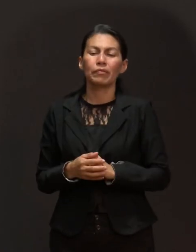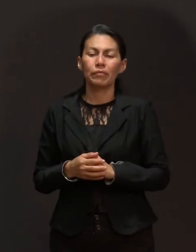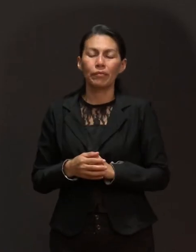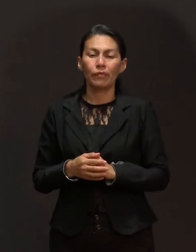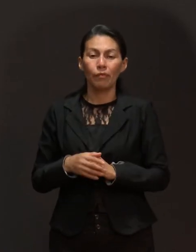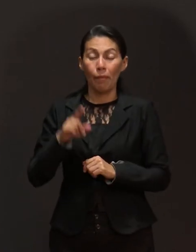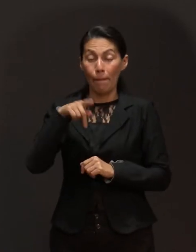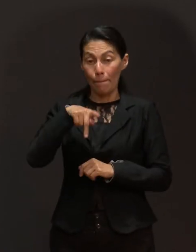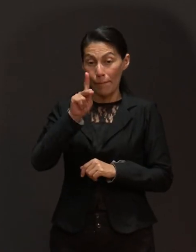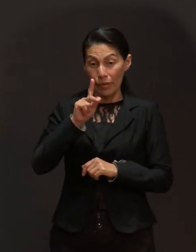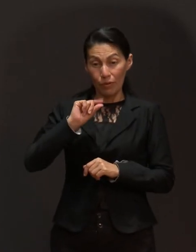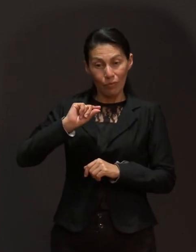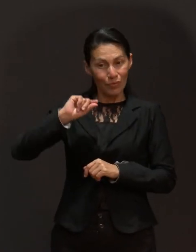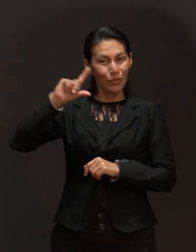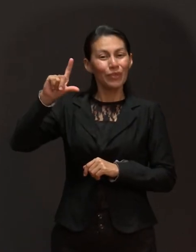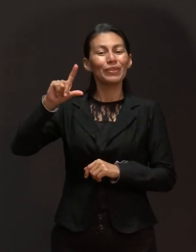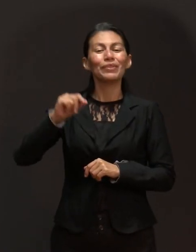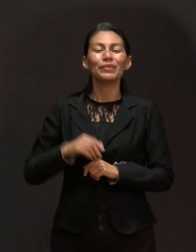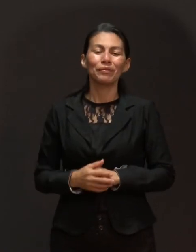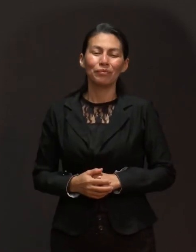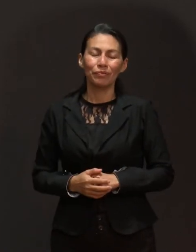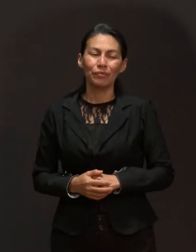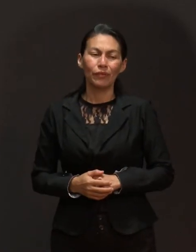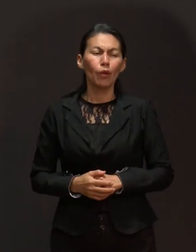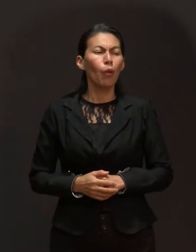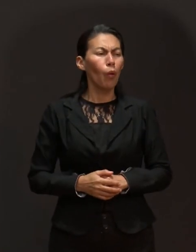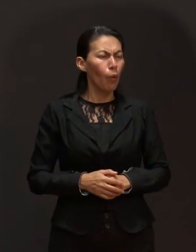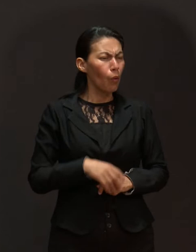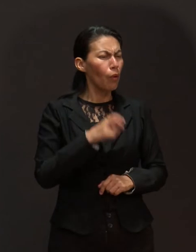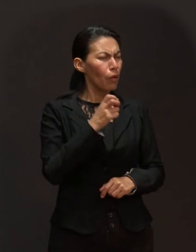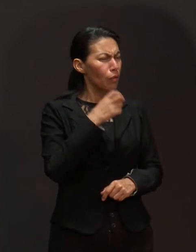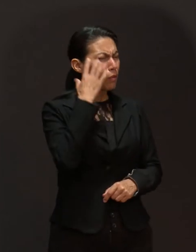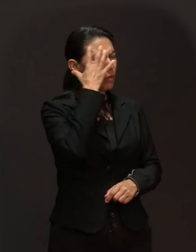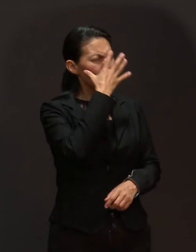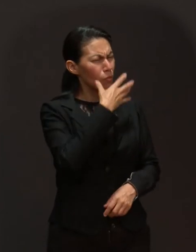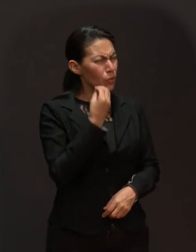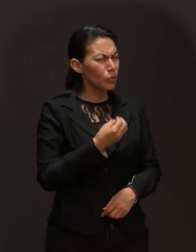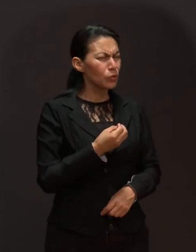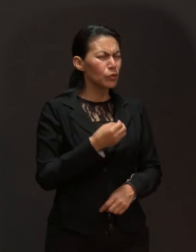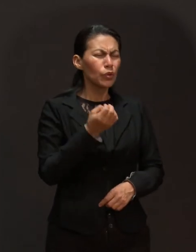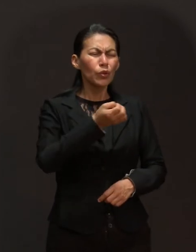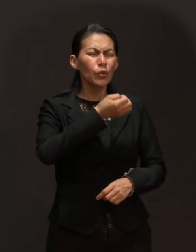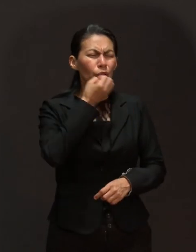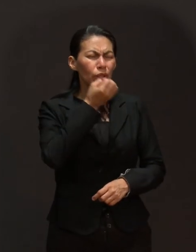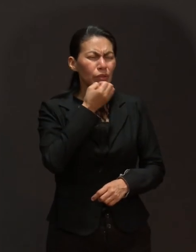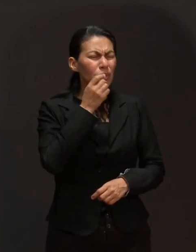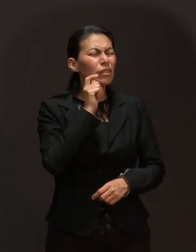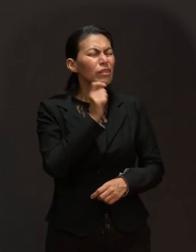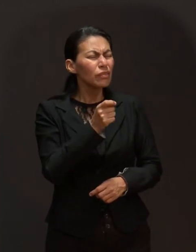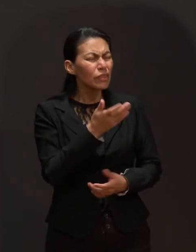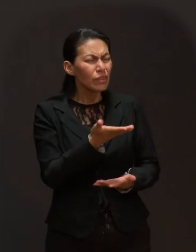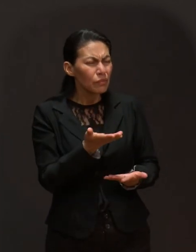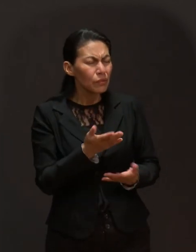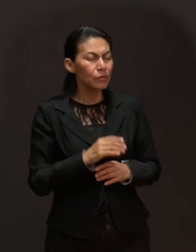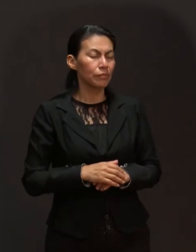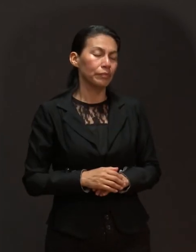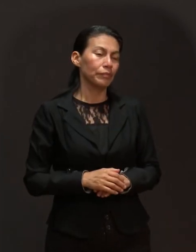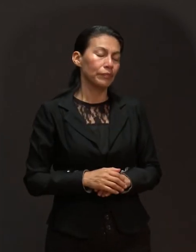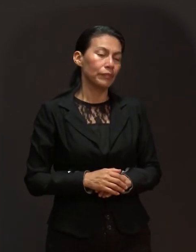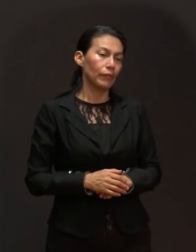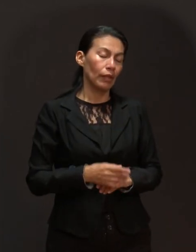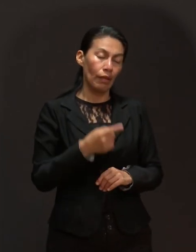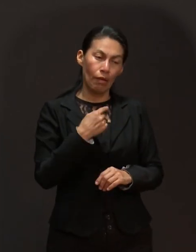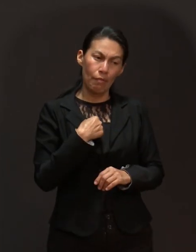pero ya desde un punto de vista profesional. Maravilloso. ¿Y qué ha llegado a ser la oración para ti, Eliana?